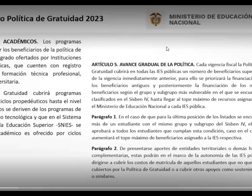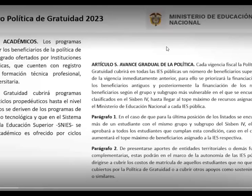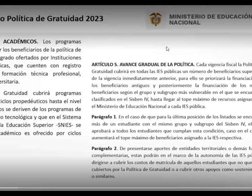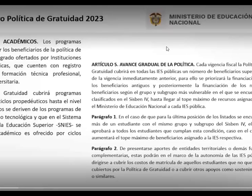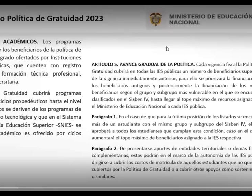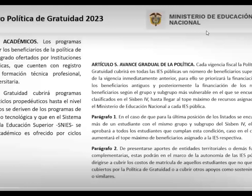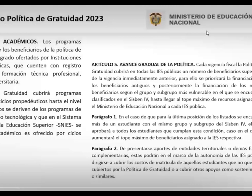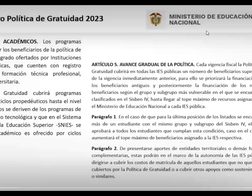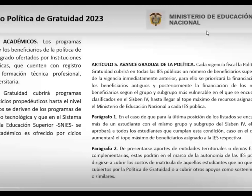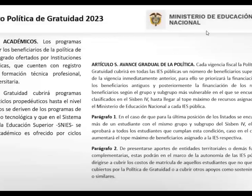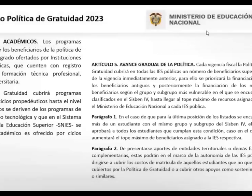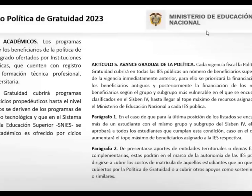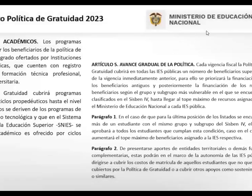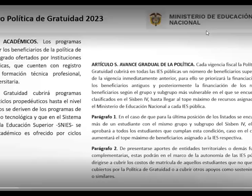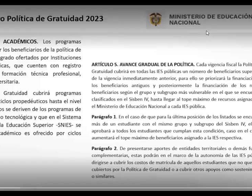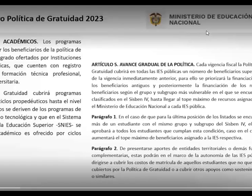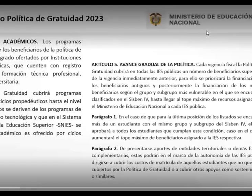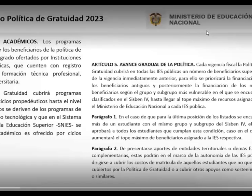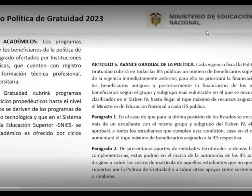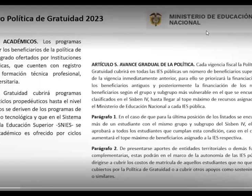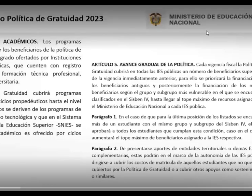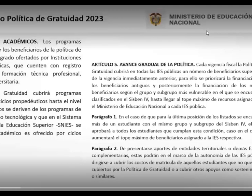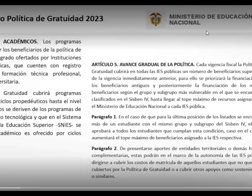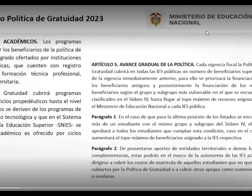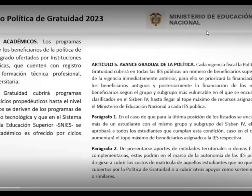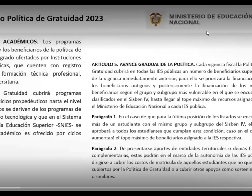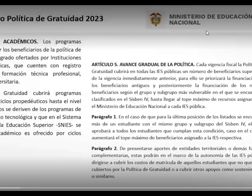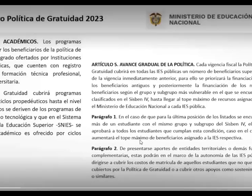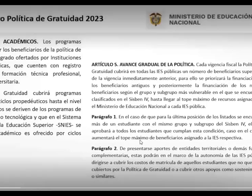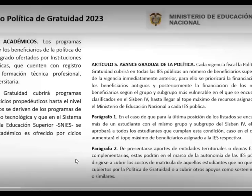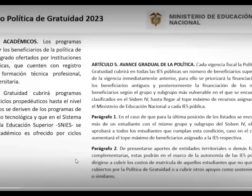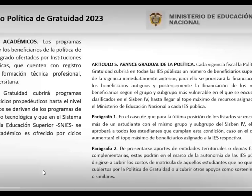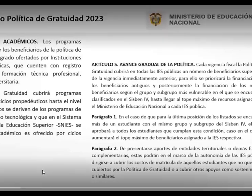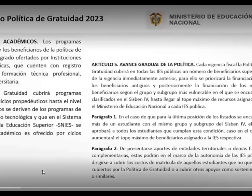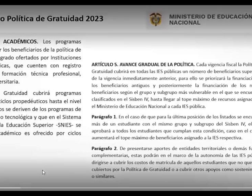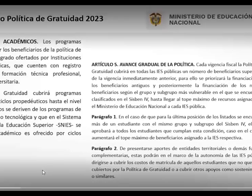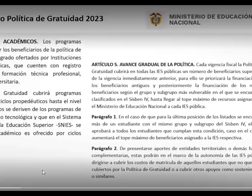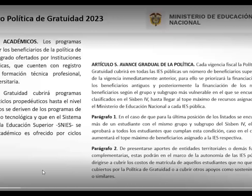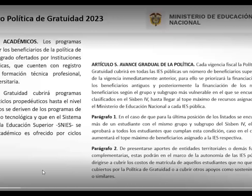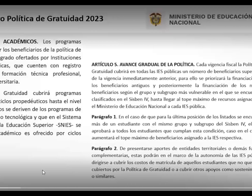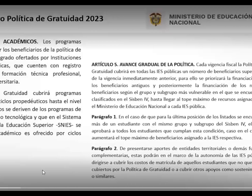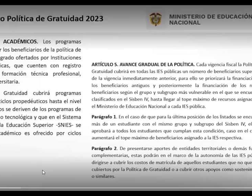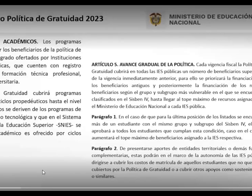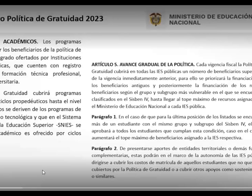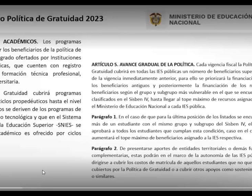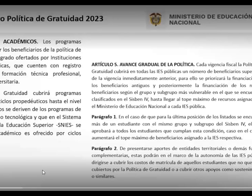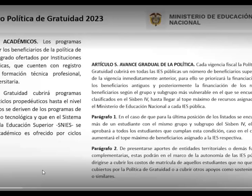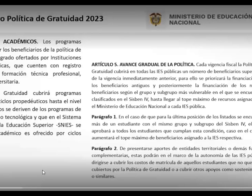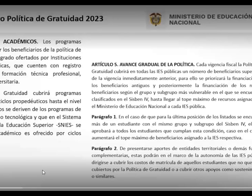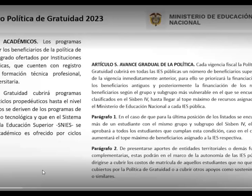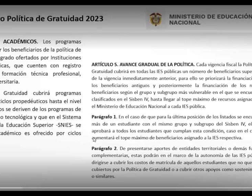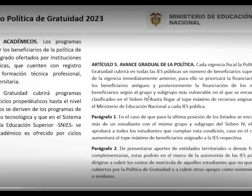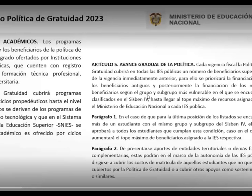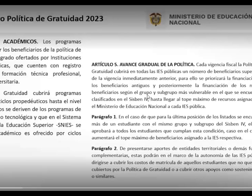la mayoría del territorio colombiano Y eso nos permite De alguna forma que los estudiantes puedan acceder a la educación superior mediante la universidad